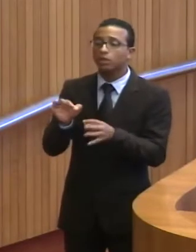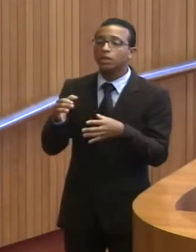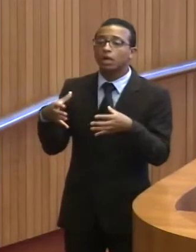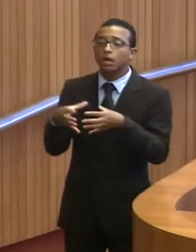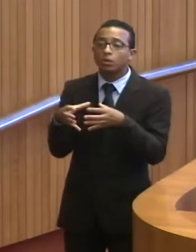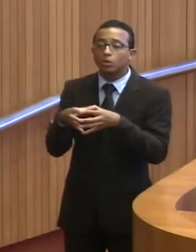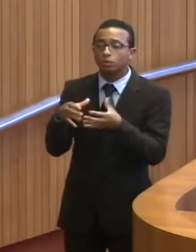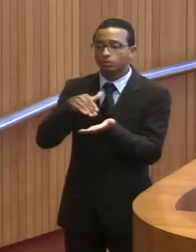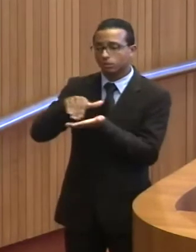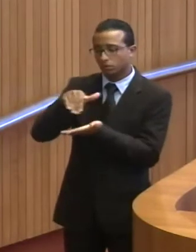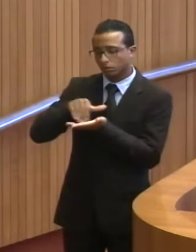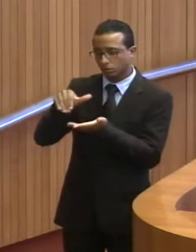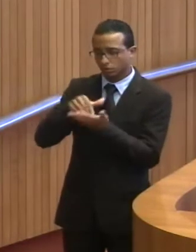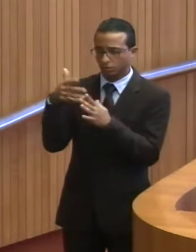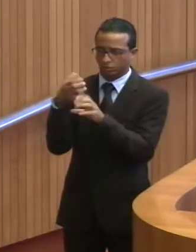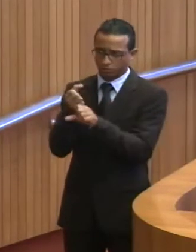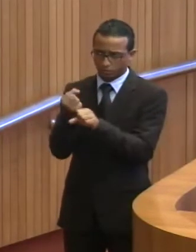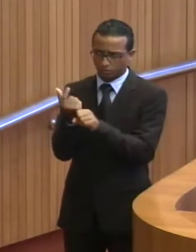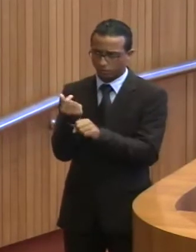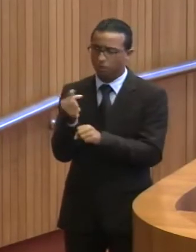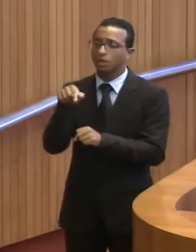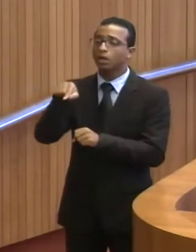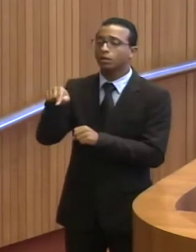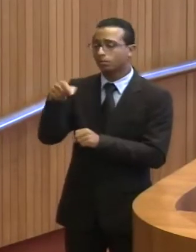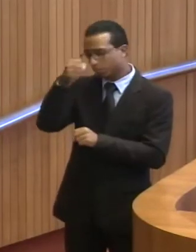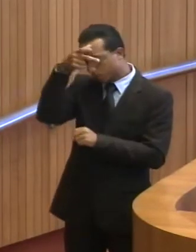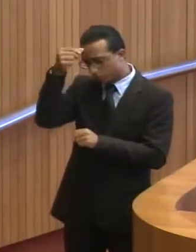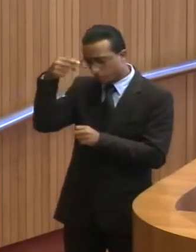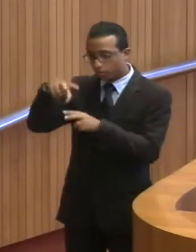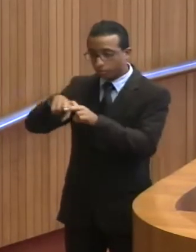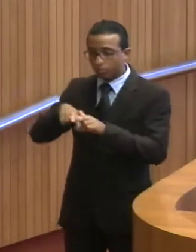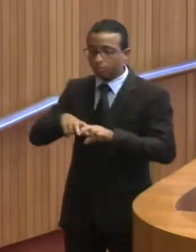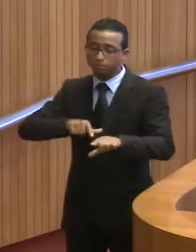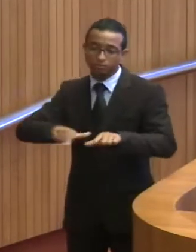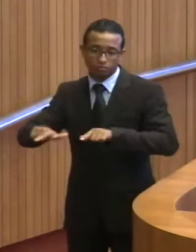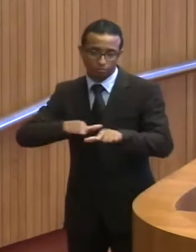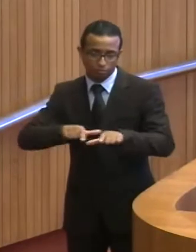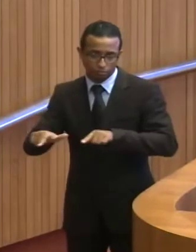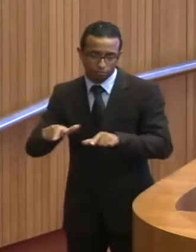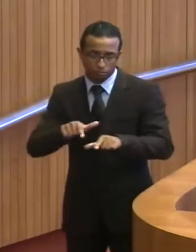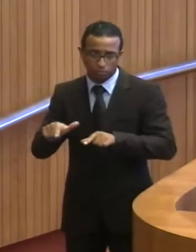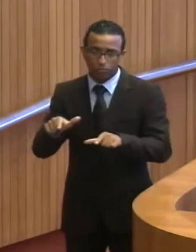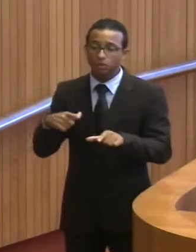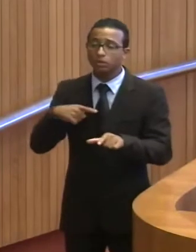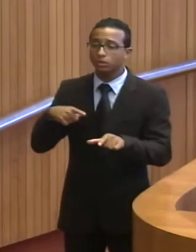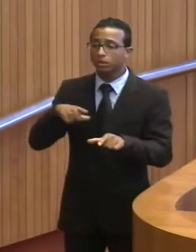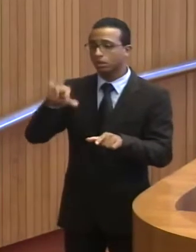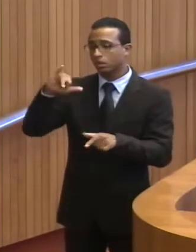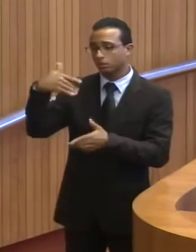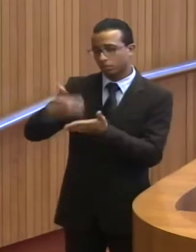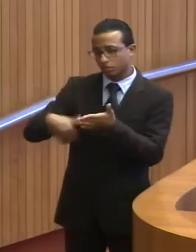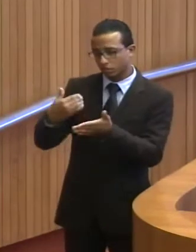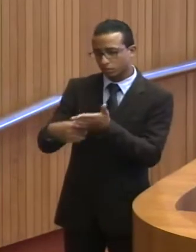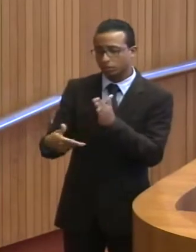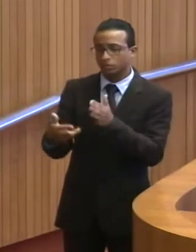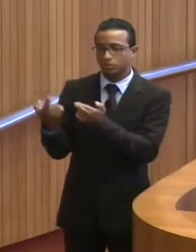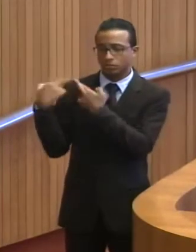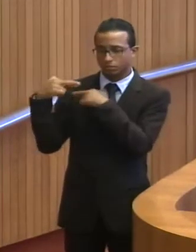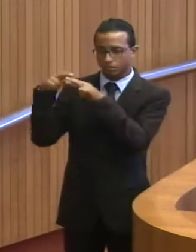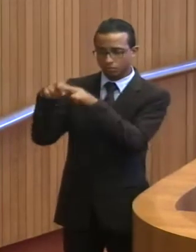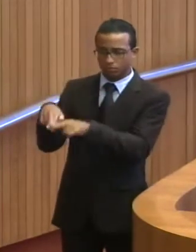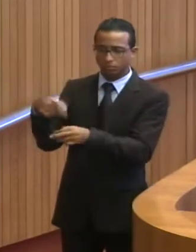do município de São Luís, por estarem vinculadas à prestação de serviço que geram tributo de